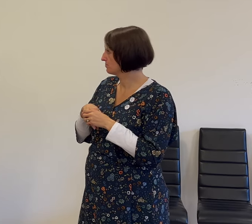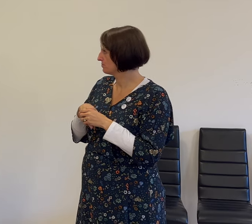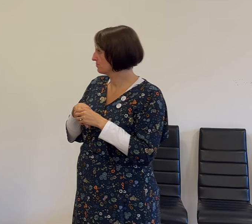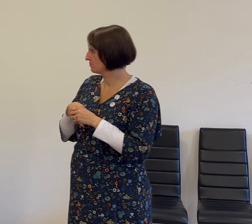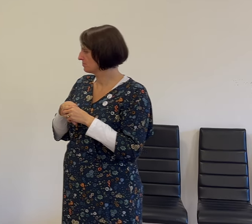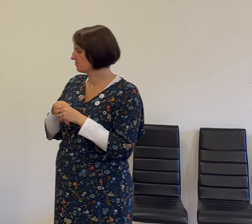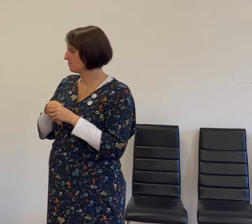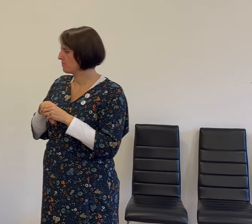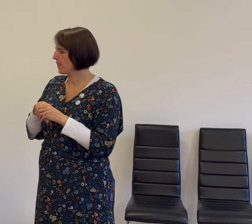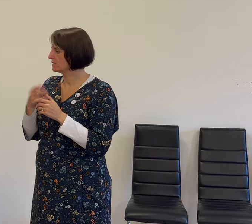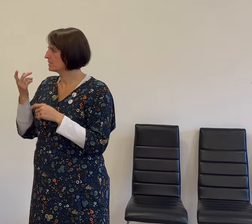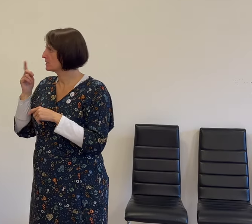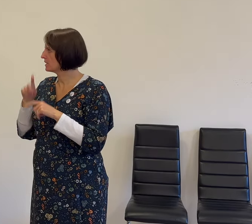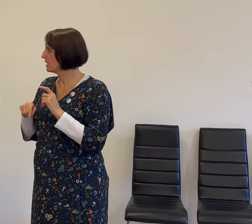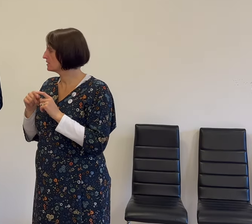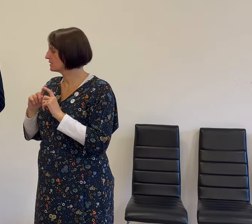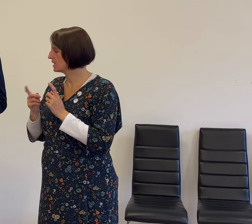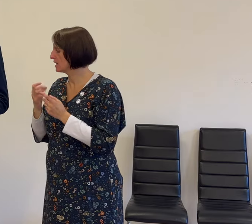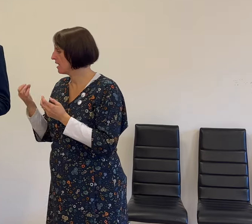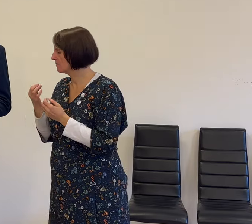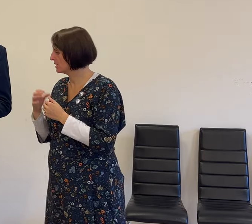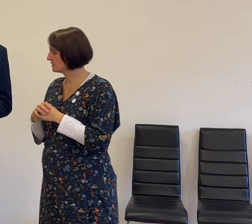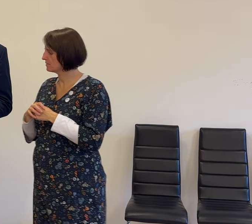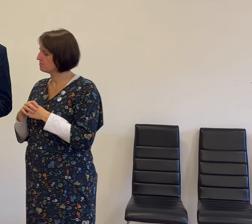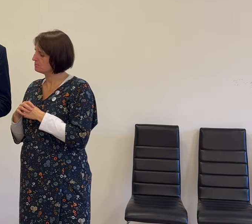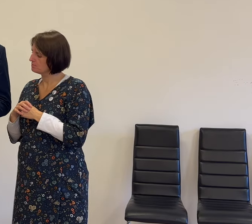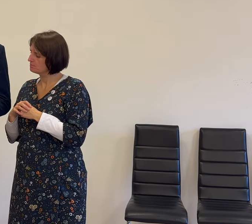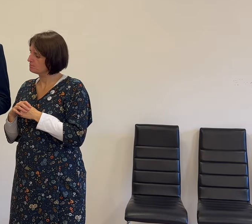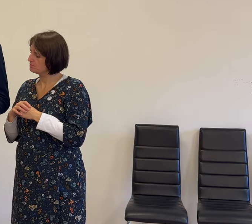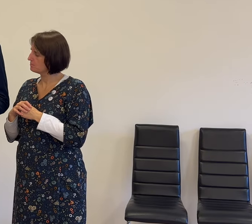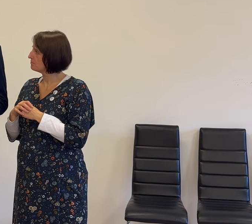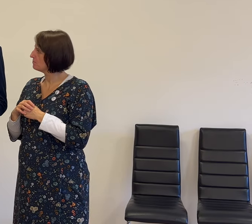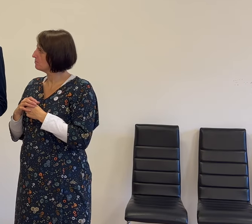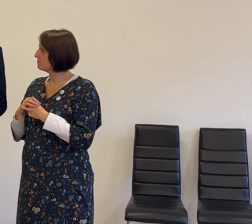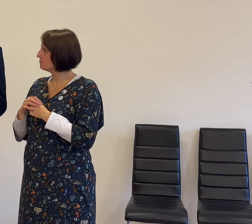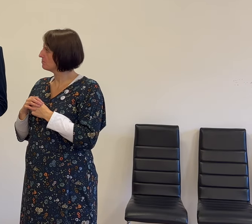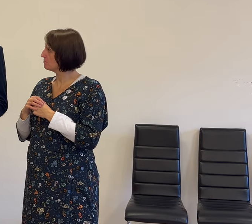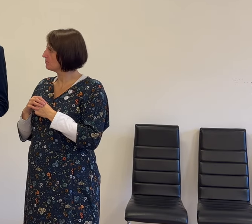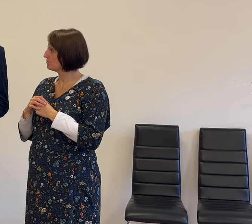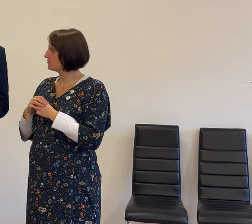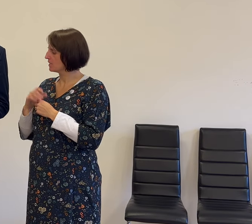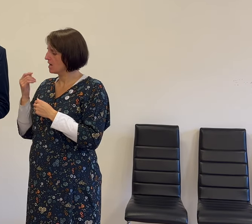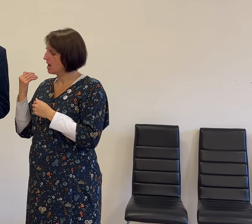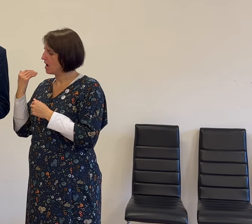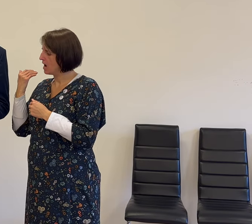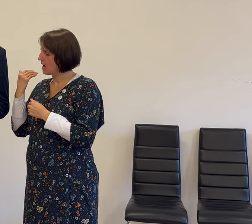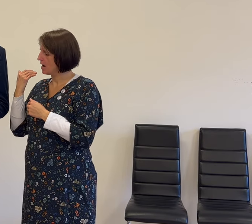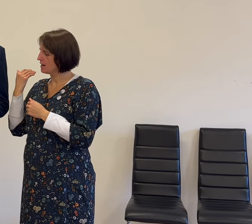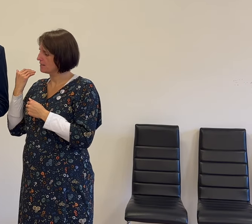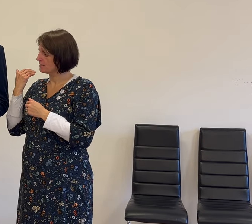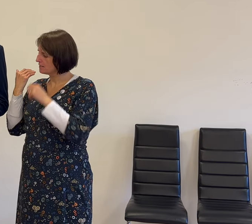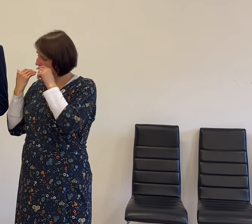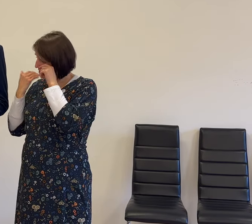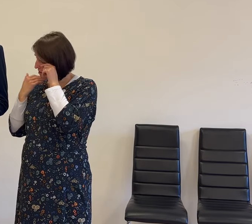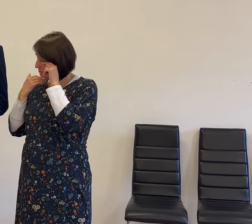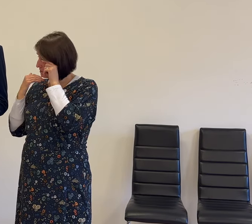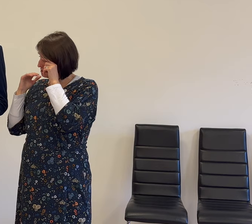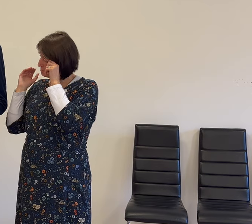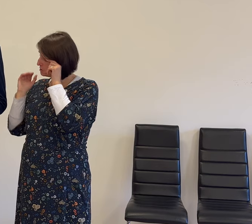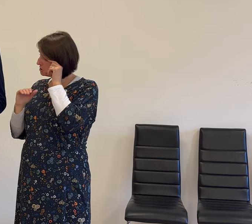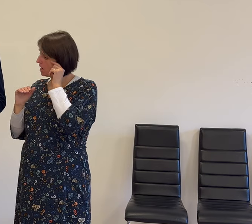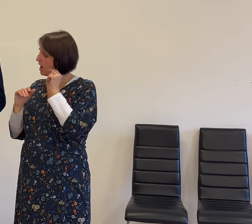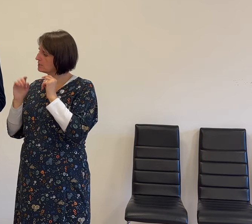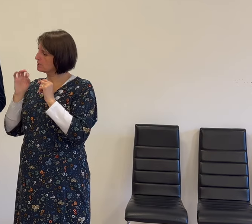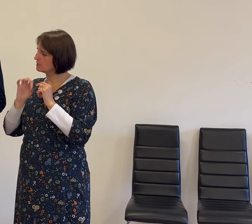Izraelský obr selhal. A tak David přichází k Saulovi a od verše 32.